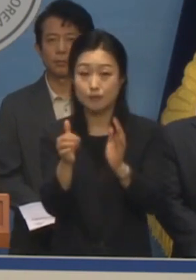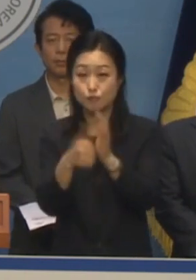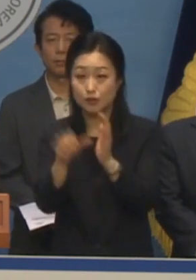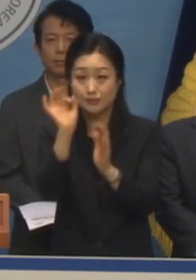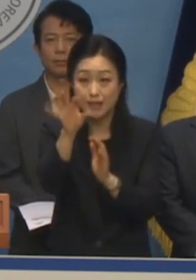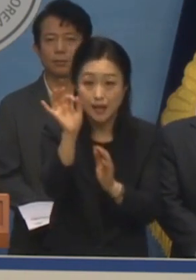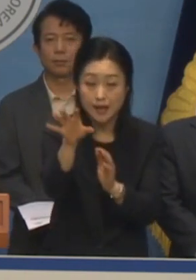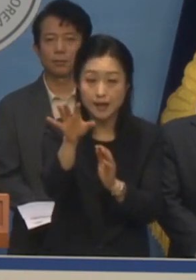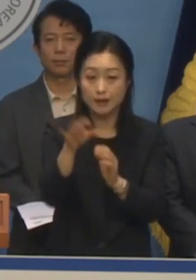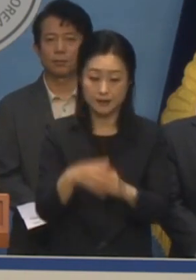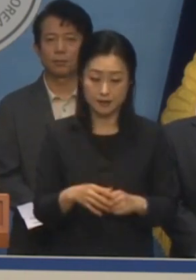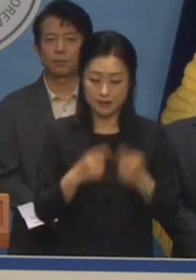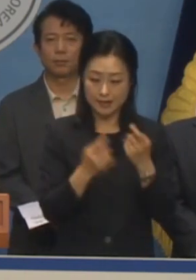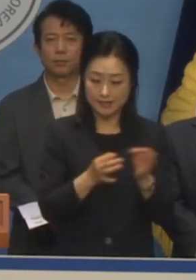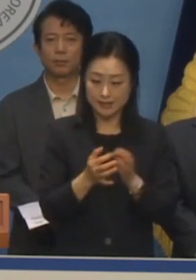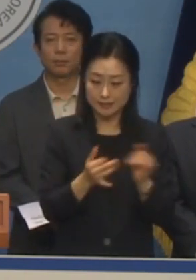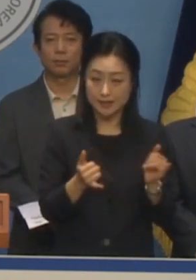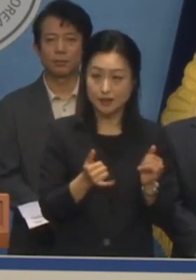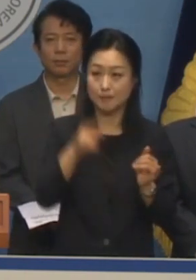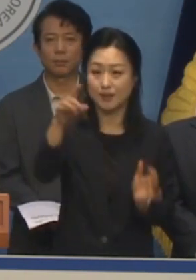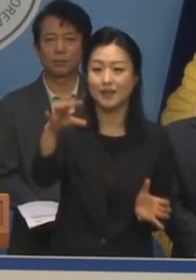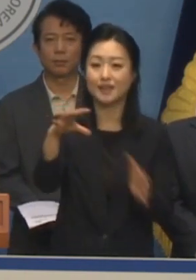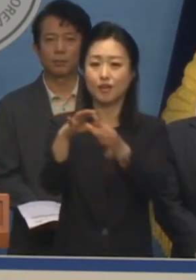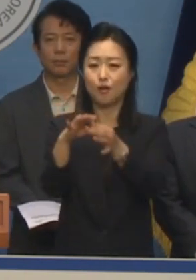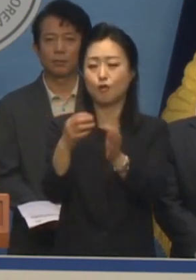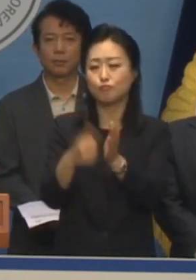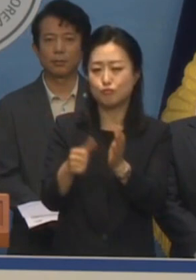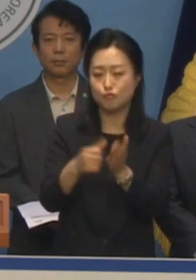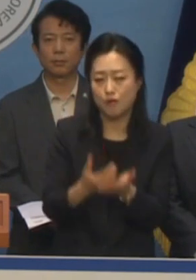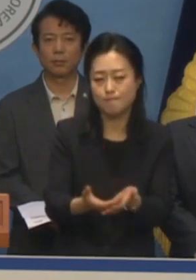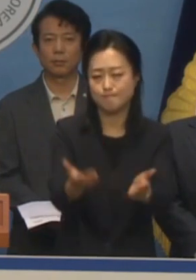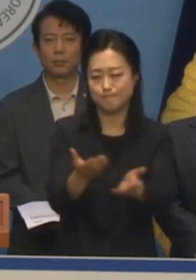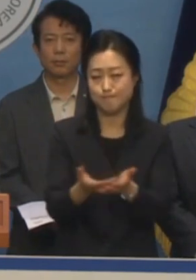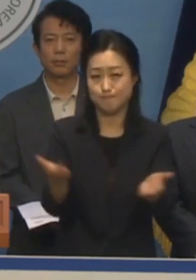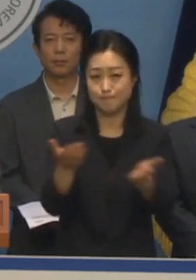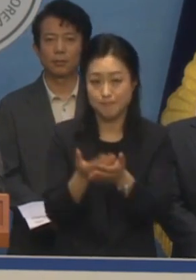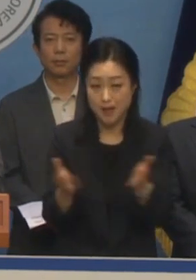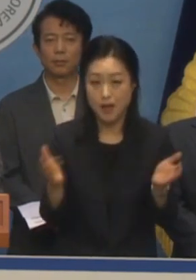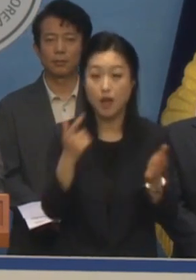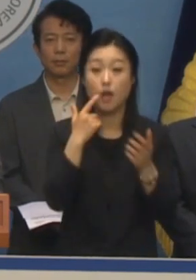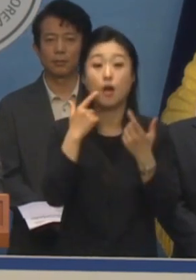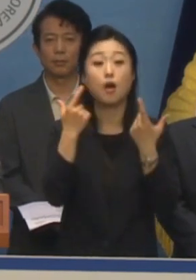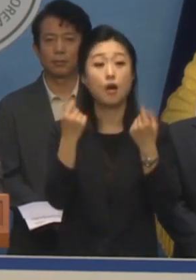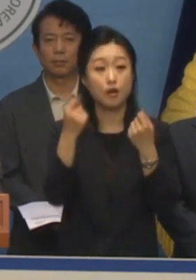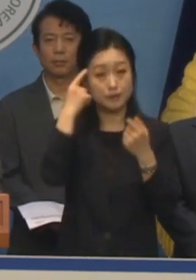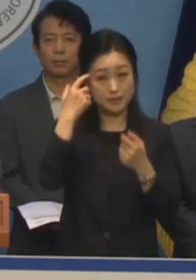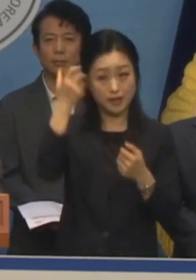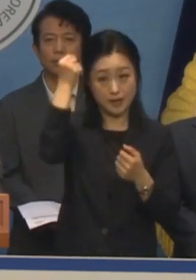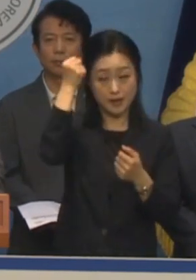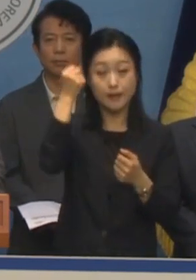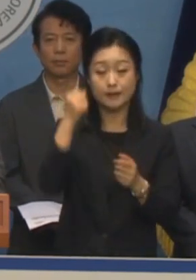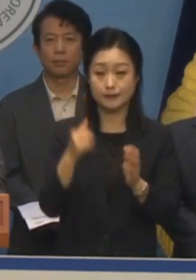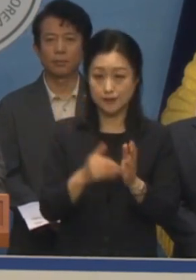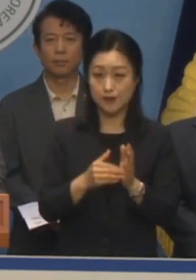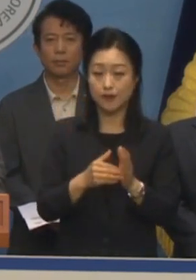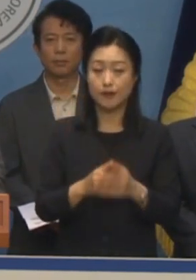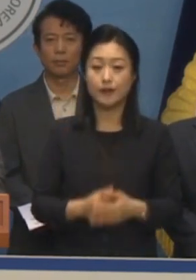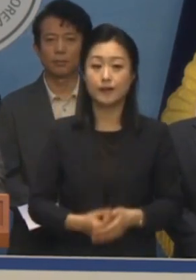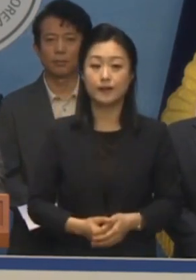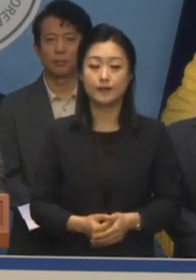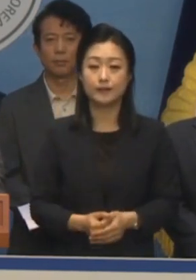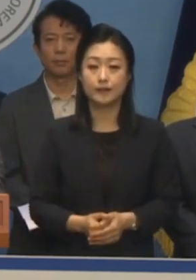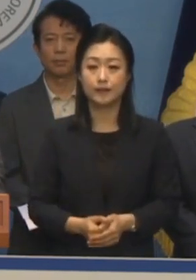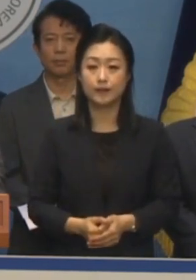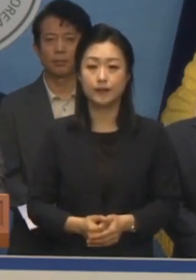우리 소상공인들도 플랫폼을 활용하는 것이 모든 문제의 해결인 것처럼 많은 사람들이